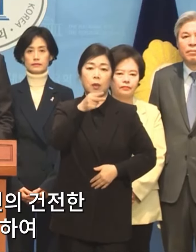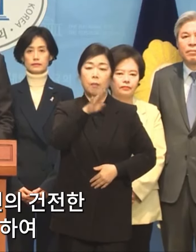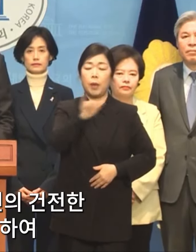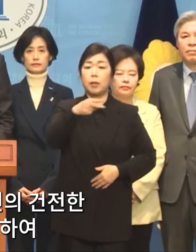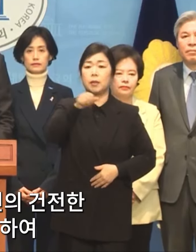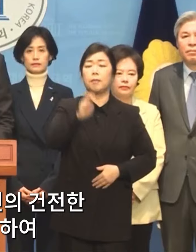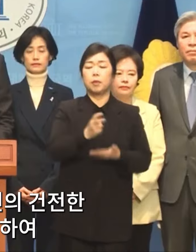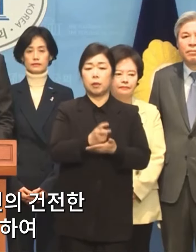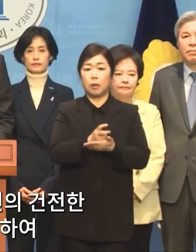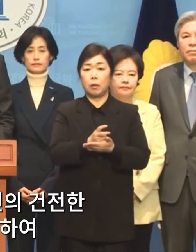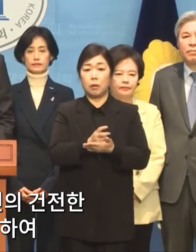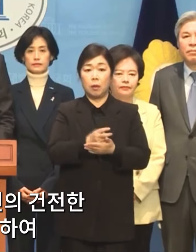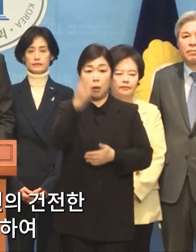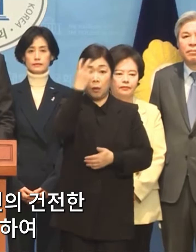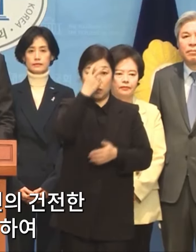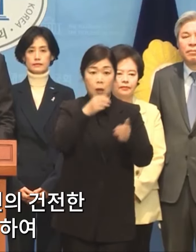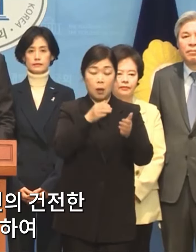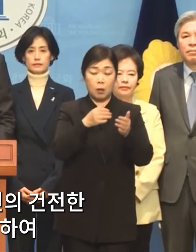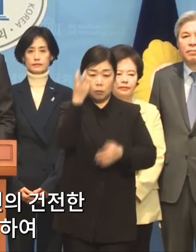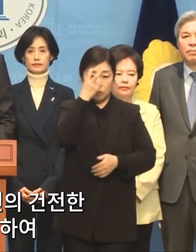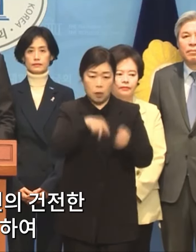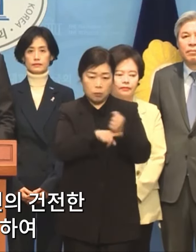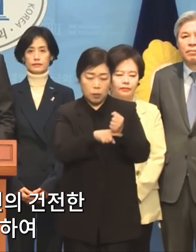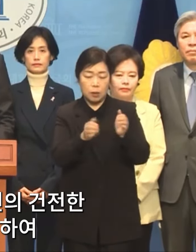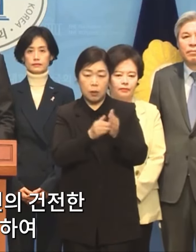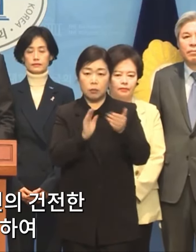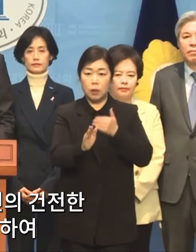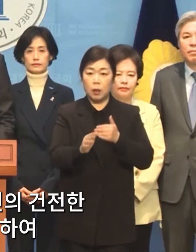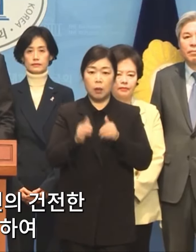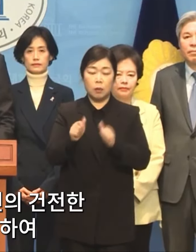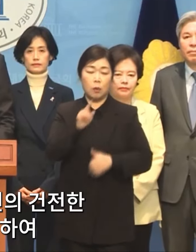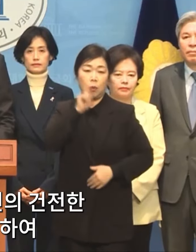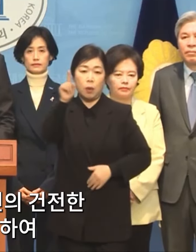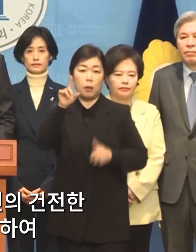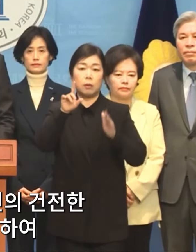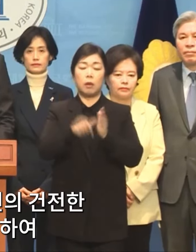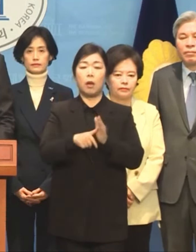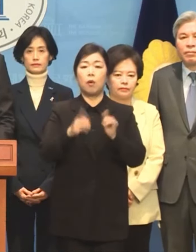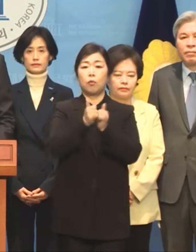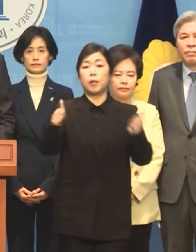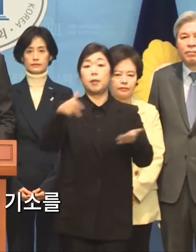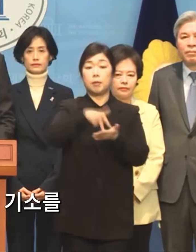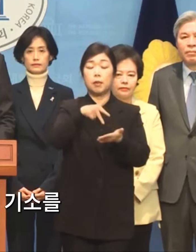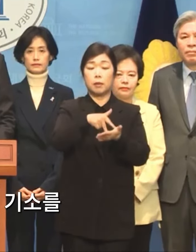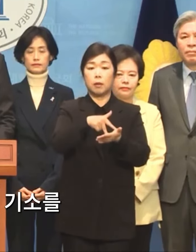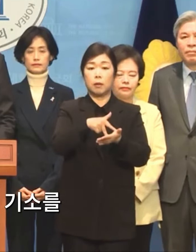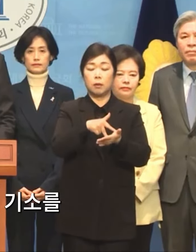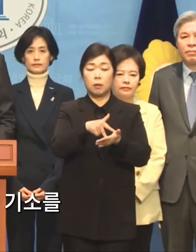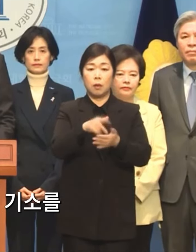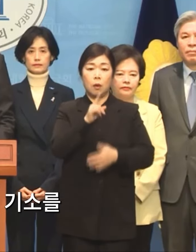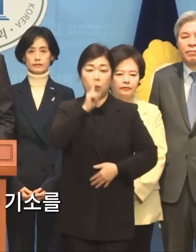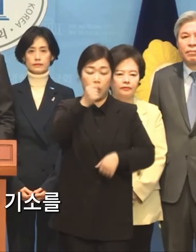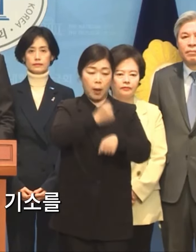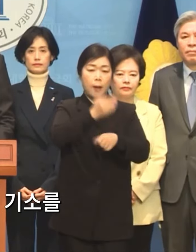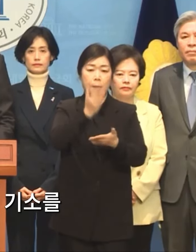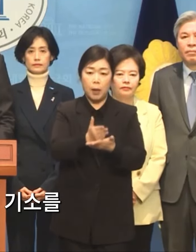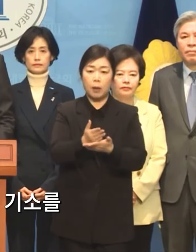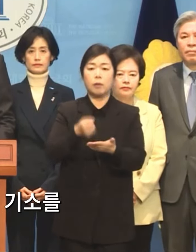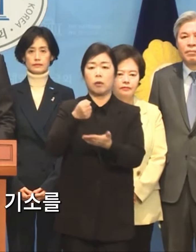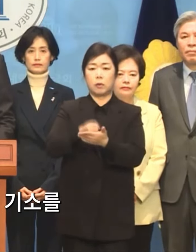수사 후 기소 단계에서 국민의 건전한 눈높이에서 기소 여부를 결정하여 검찰의 자의적이고